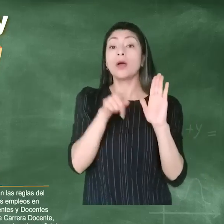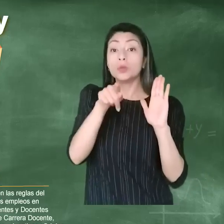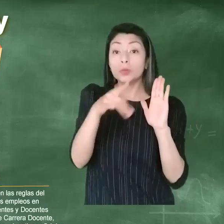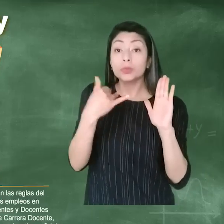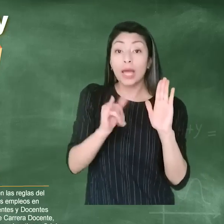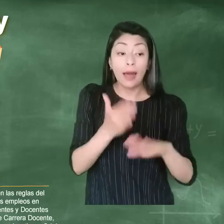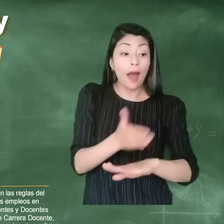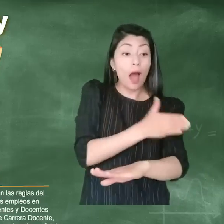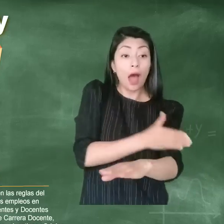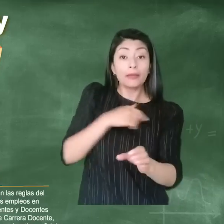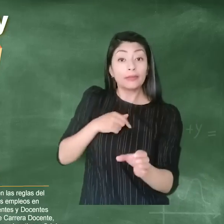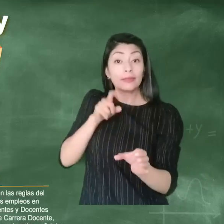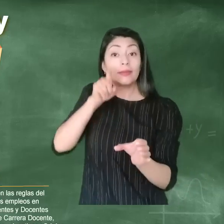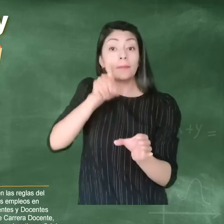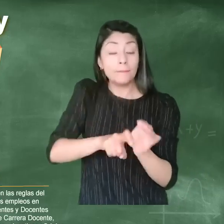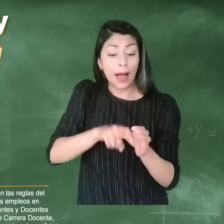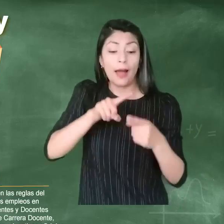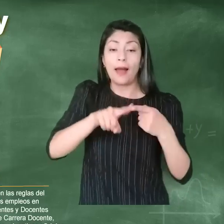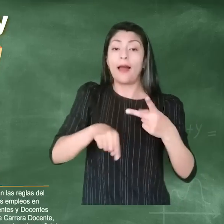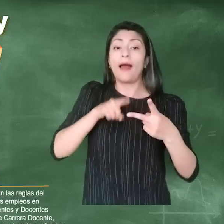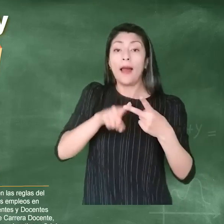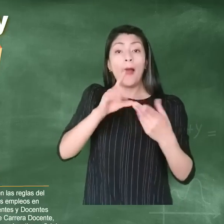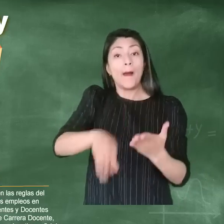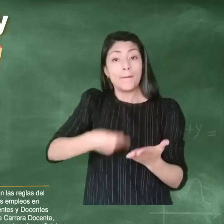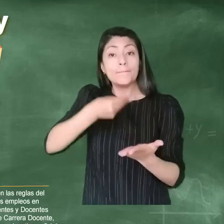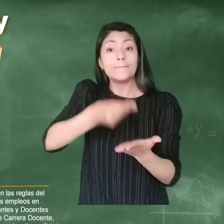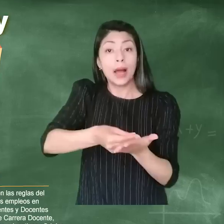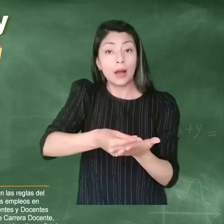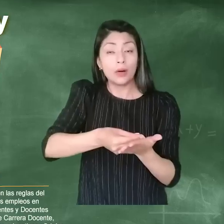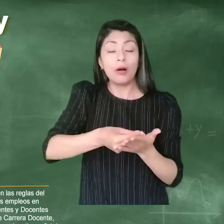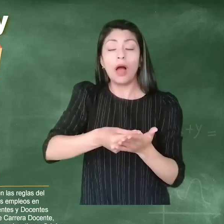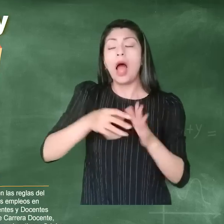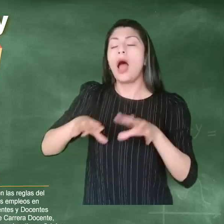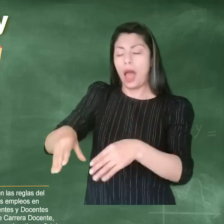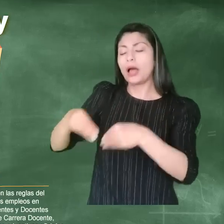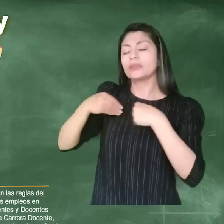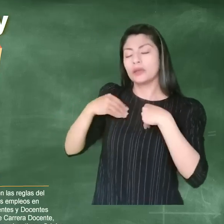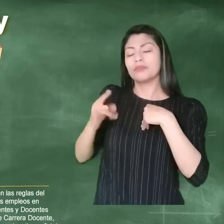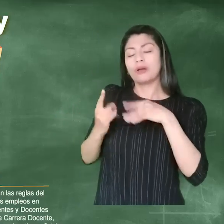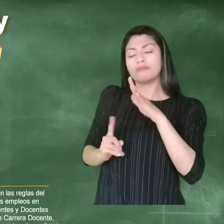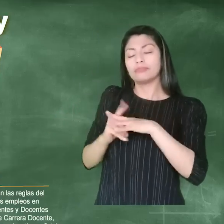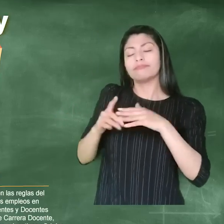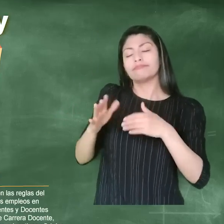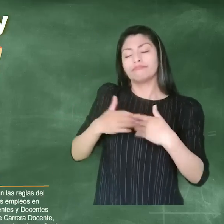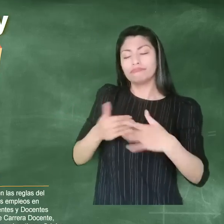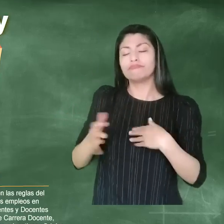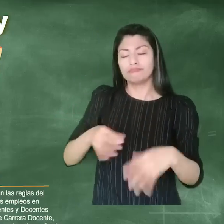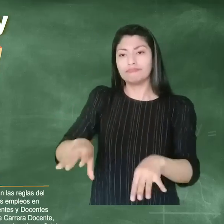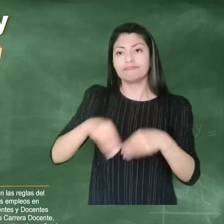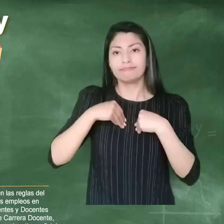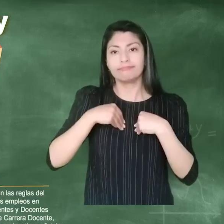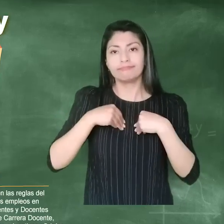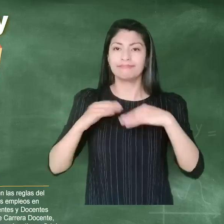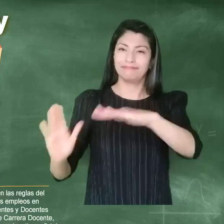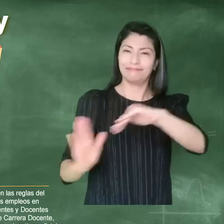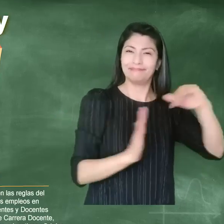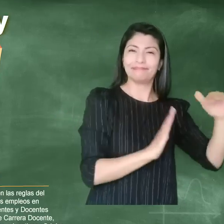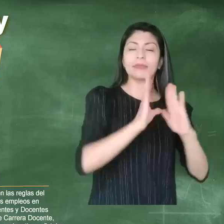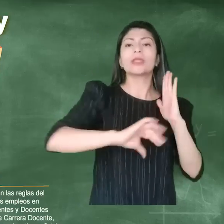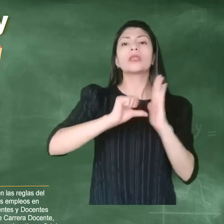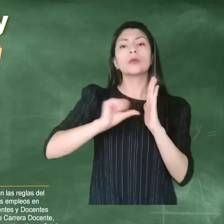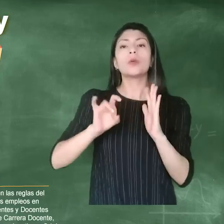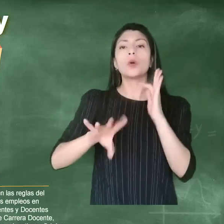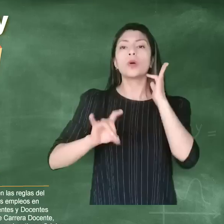se entiende aceptada por los aspirantes con su inscripción a este proceso de selección. Artículo